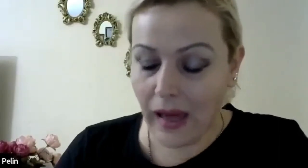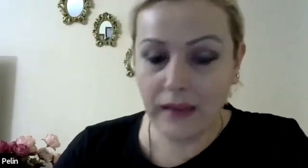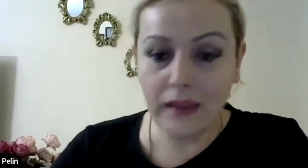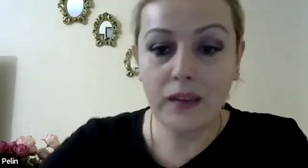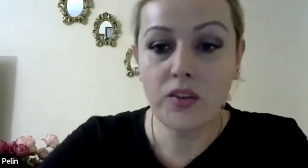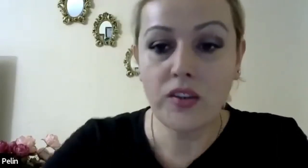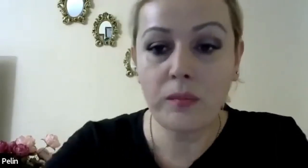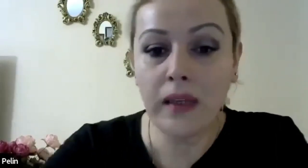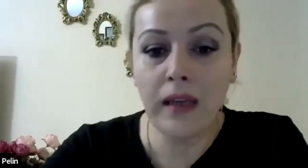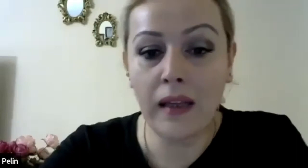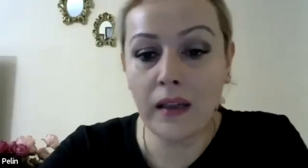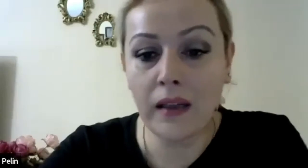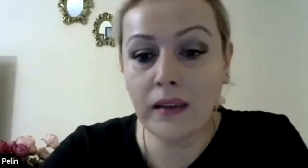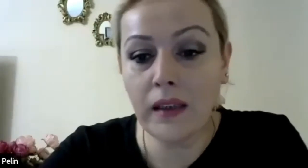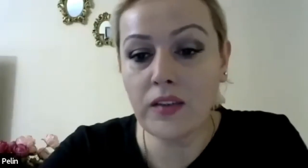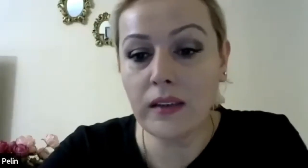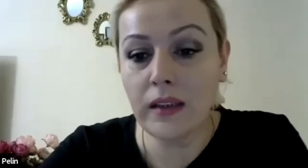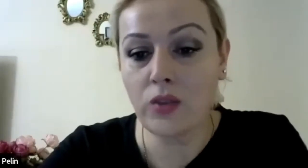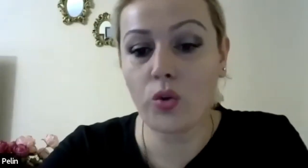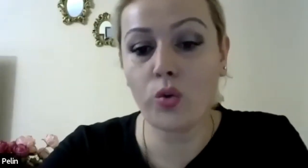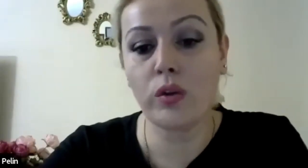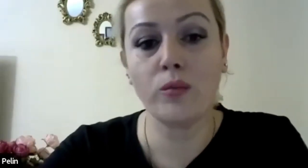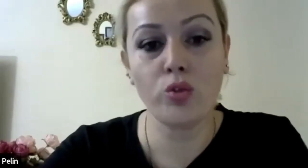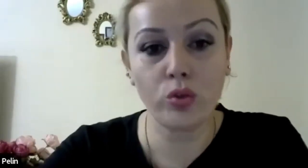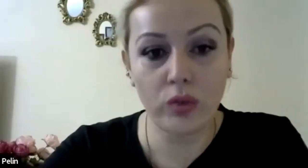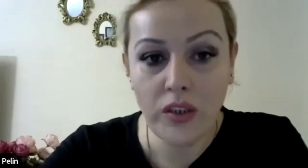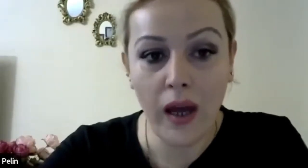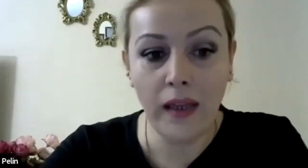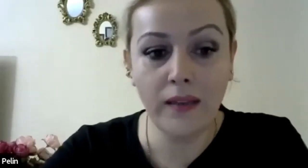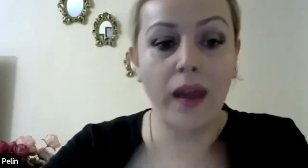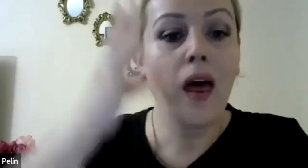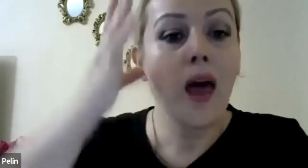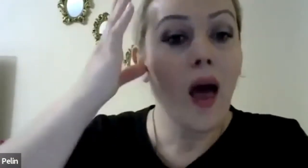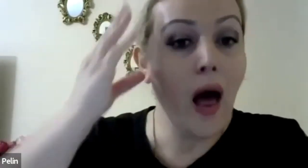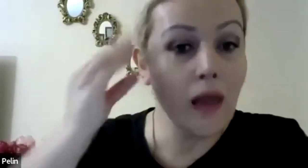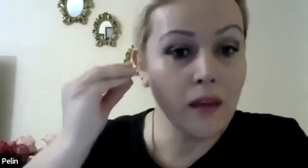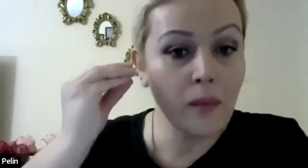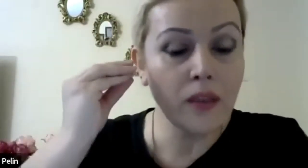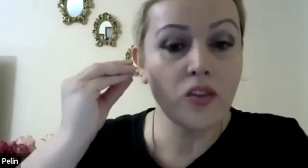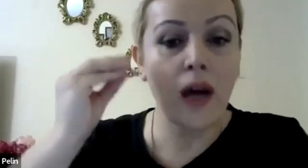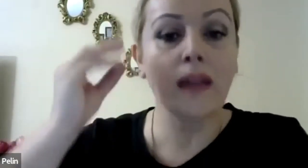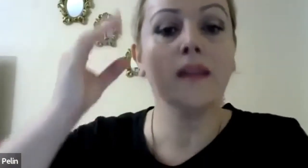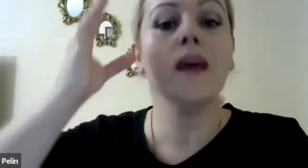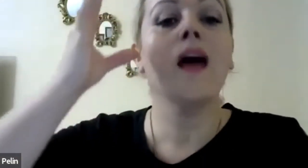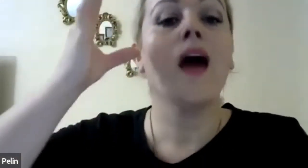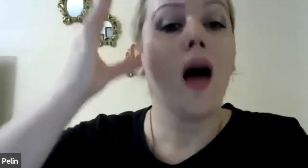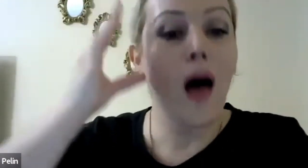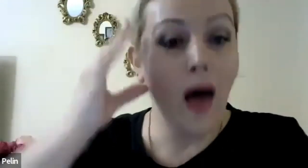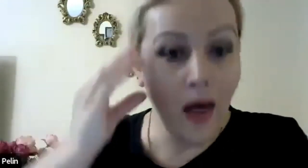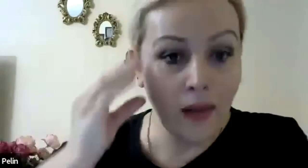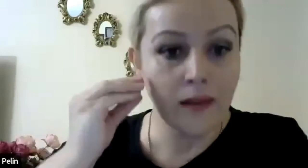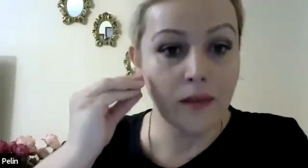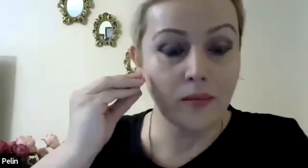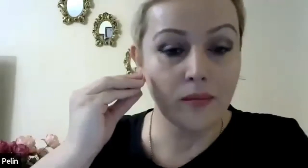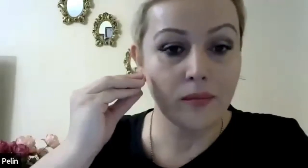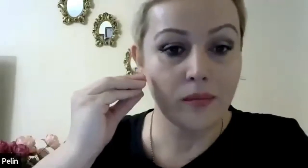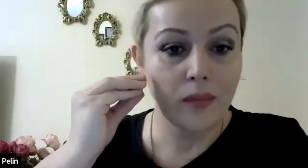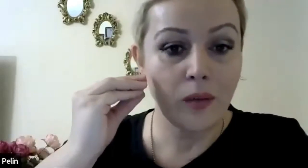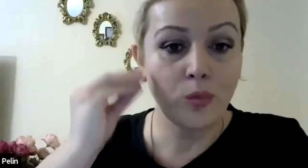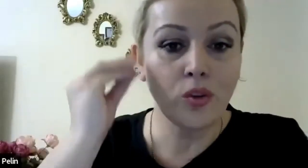Geldik işitme engelli arkadaşların en çok kullanmış olduğu işarete, anlamak işareti. Anladım. Bunu